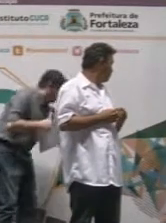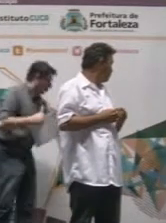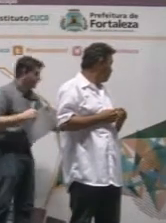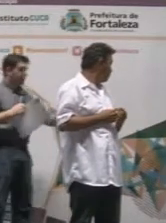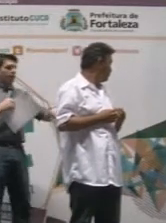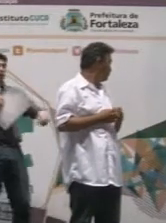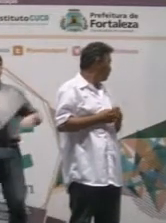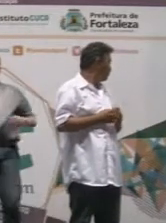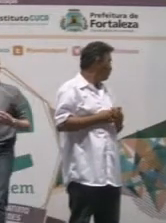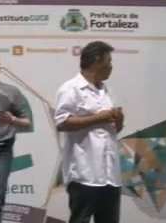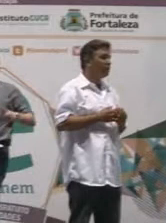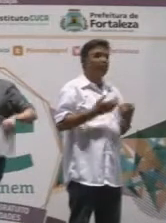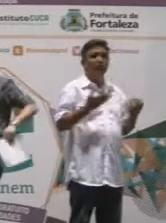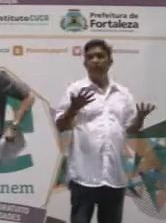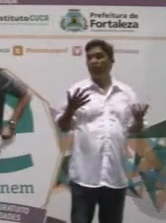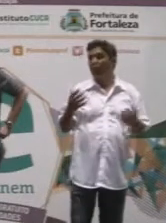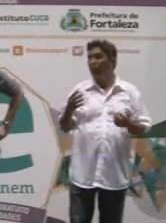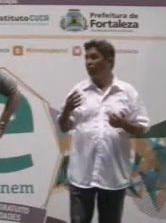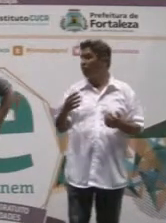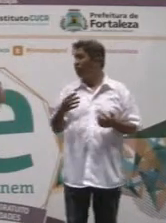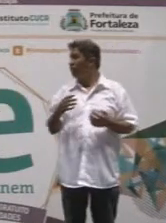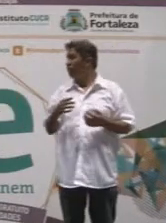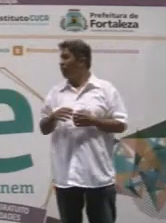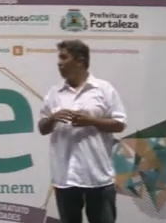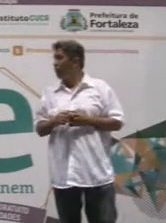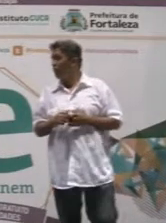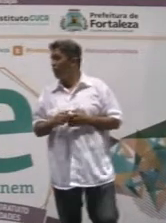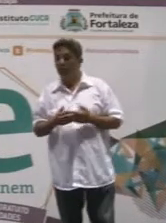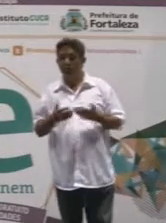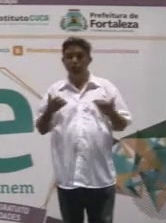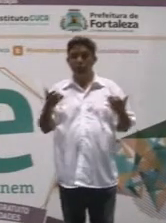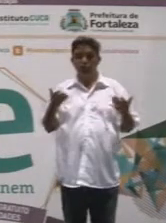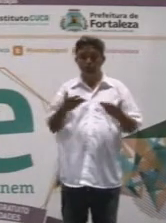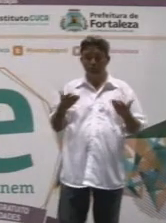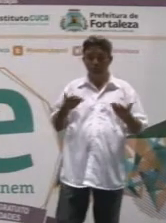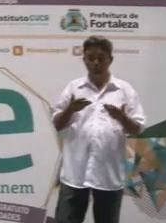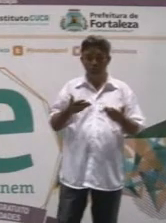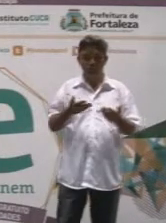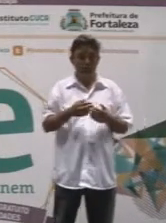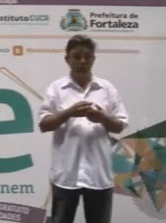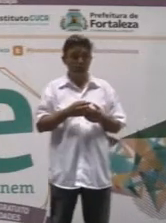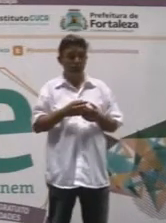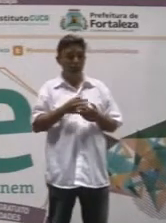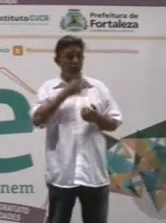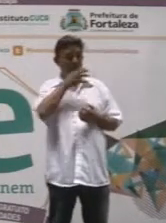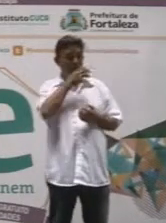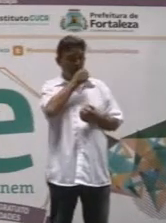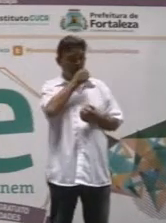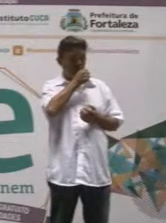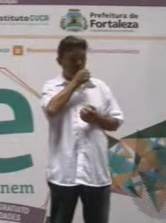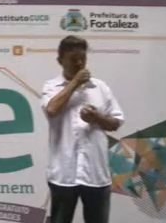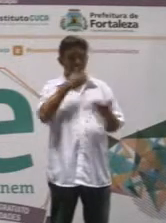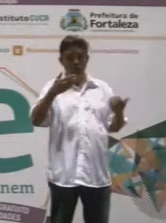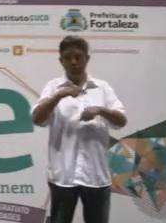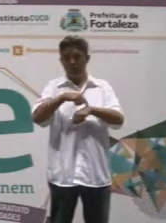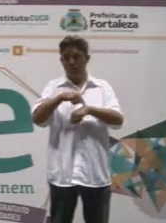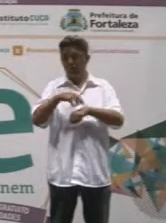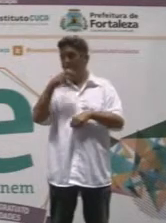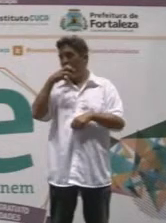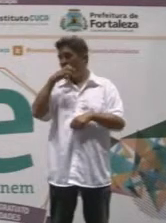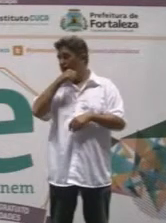Sim, senhor. Nós temos uma participação hoje um tanto quanto rápida.